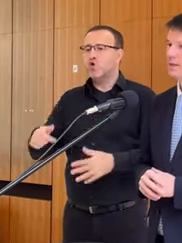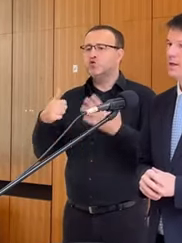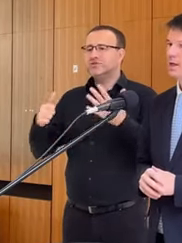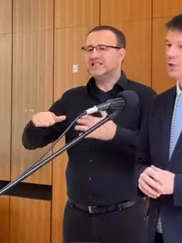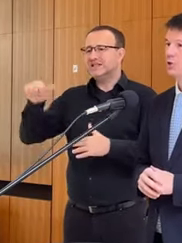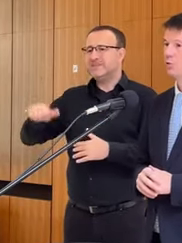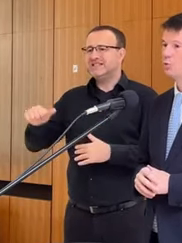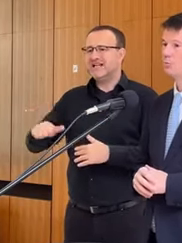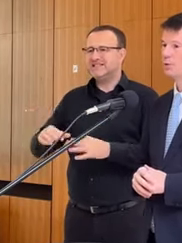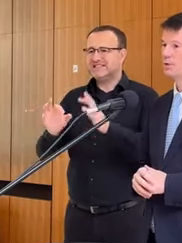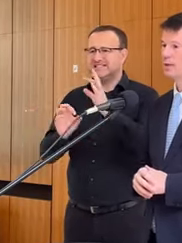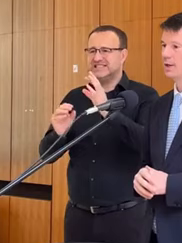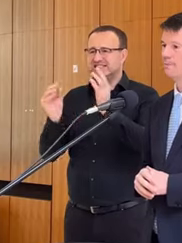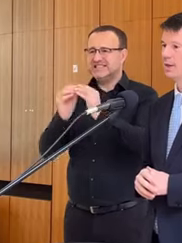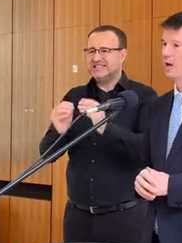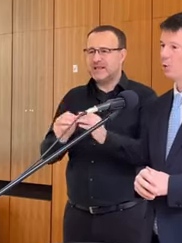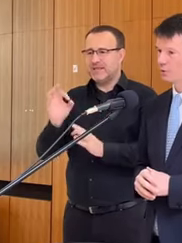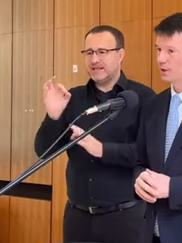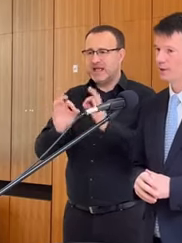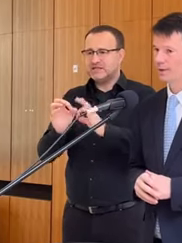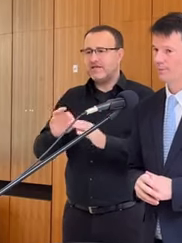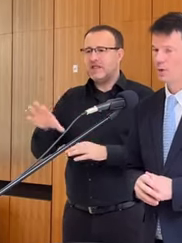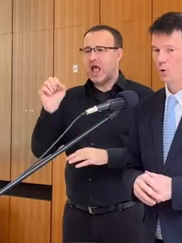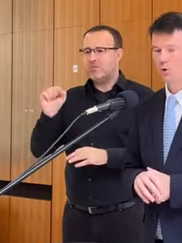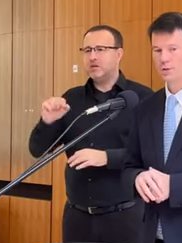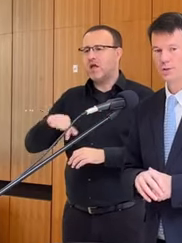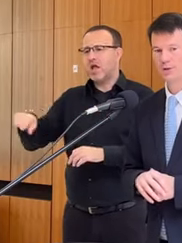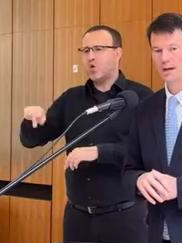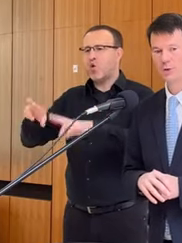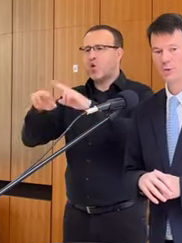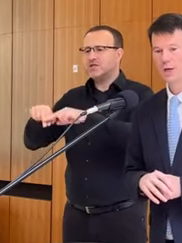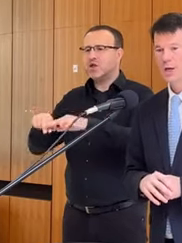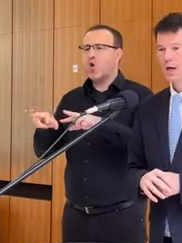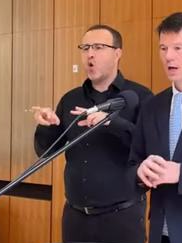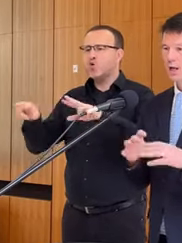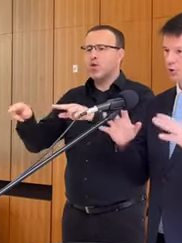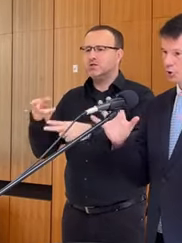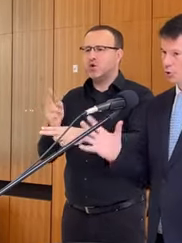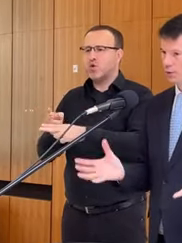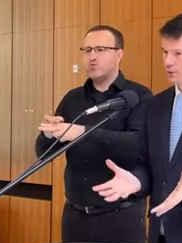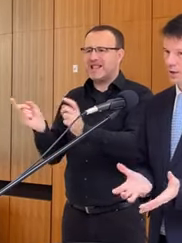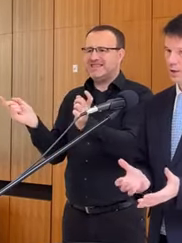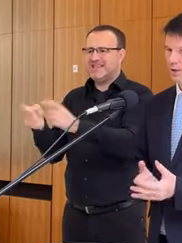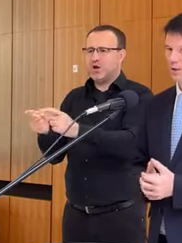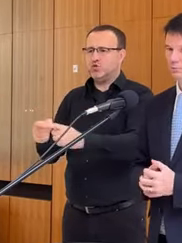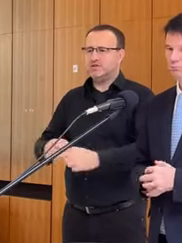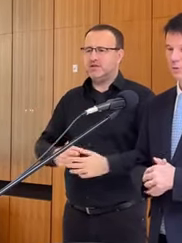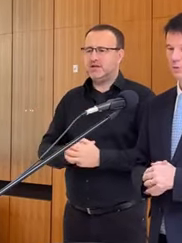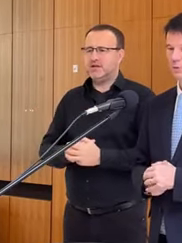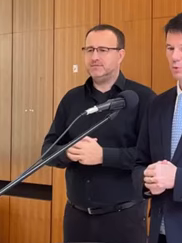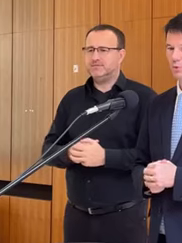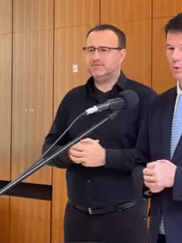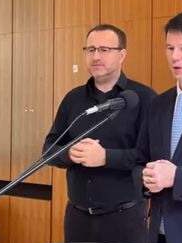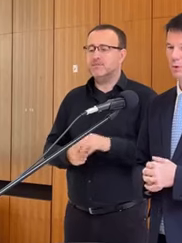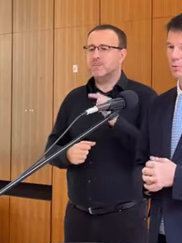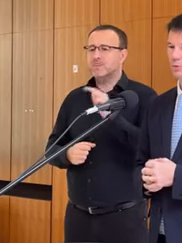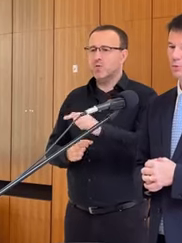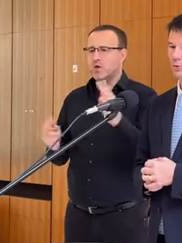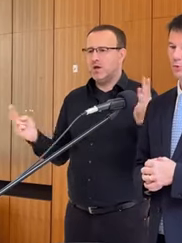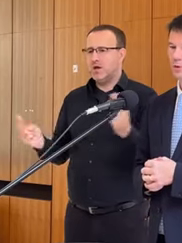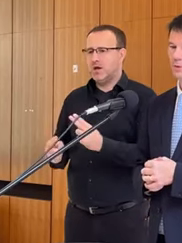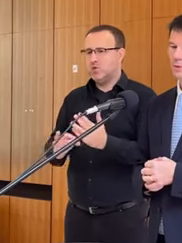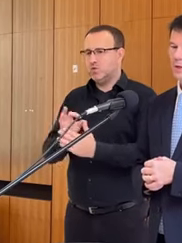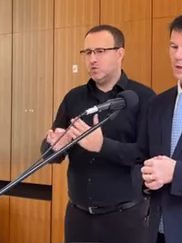tak, aby išiel už v podstate na ostatné onkologické diagnózy. Čiže to je v tej, nazvime to, že v tom